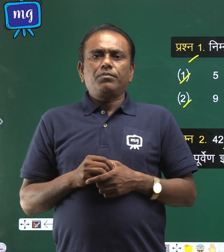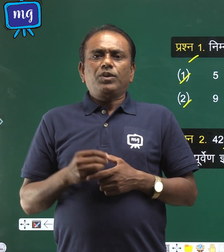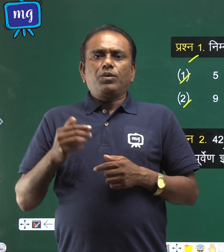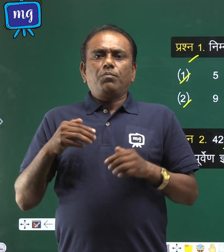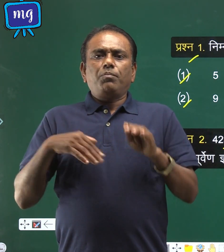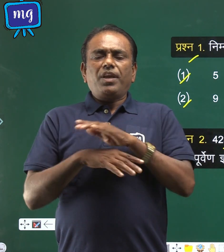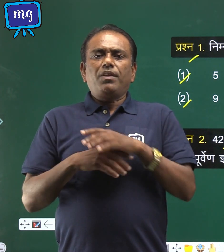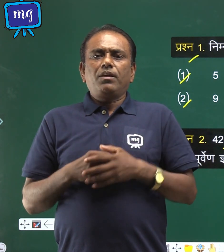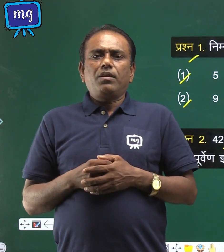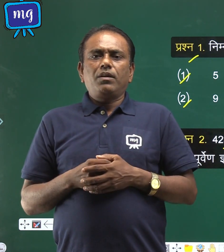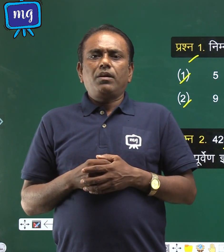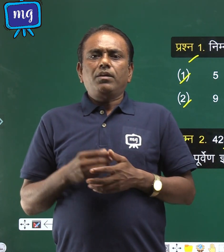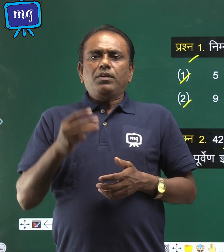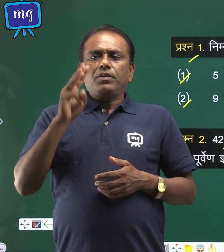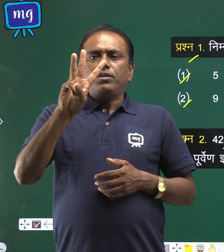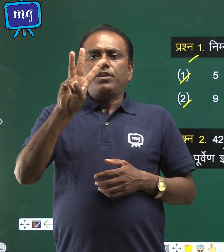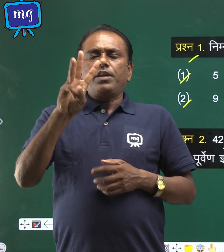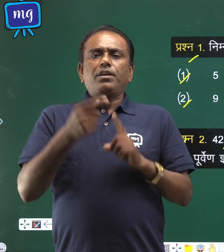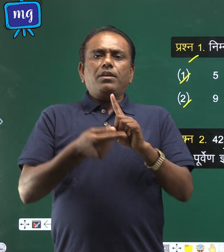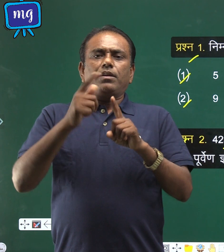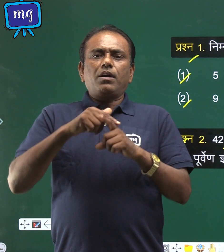में 3 का